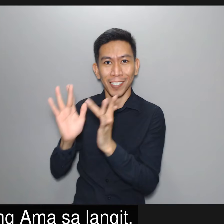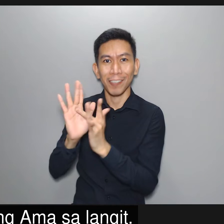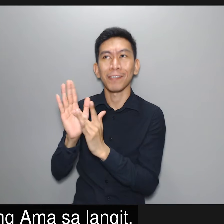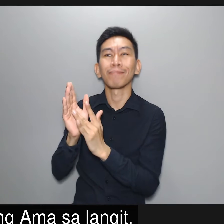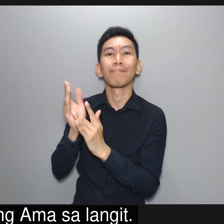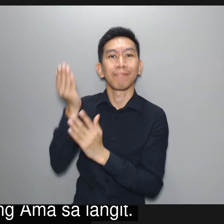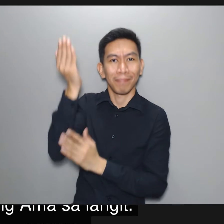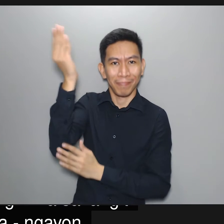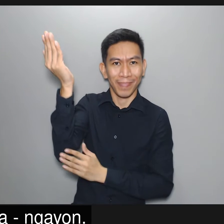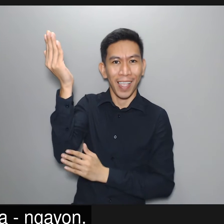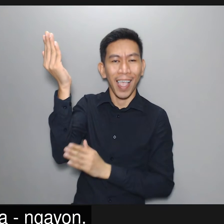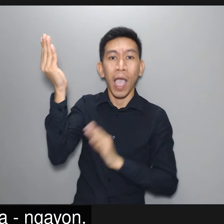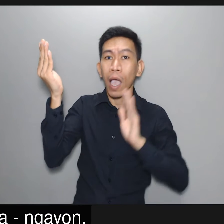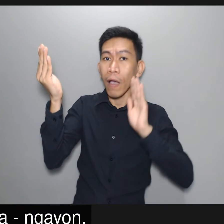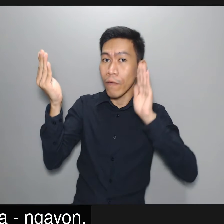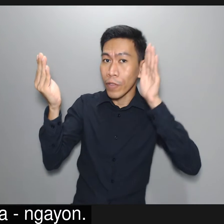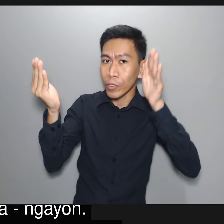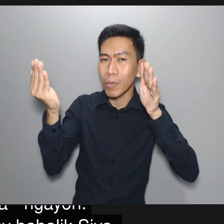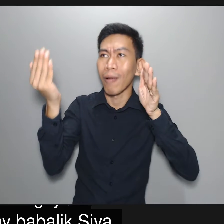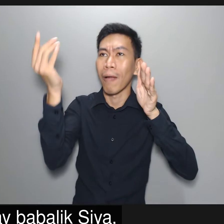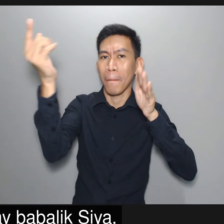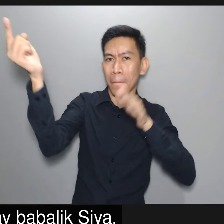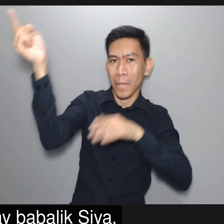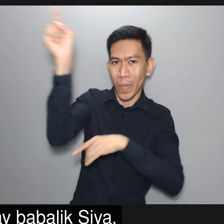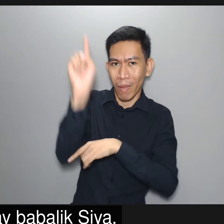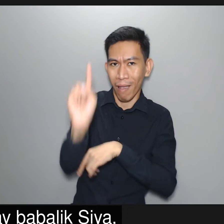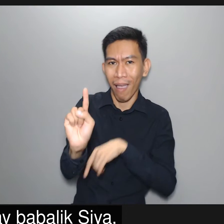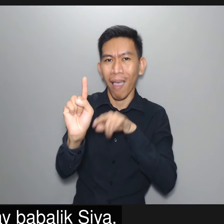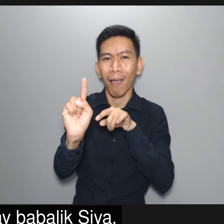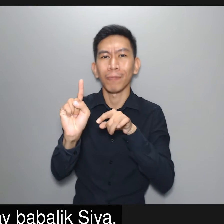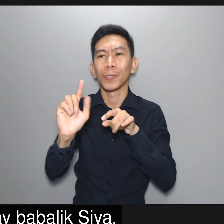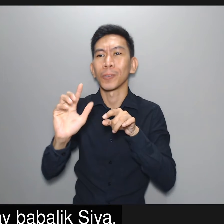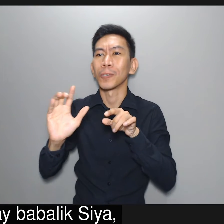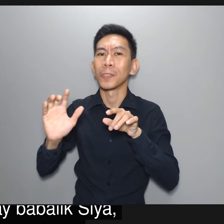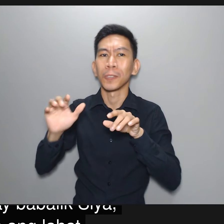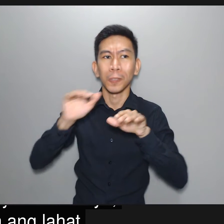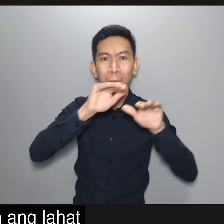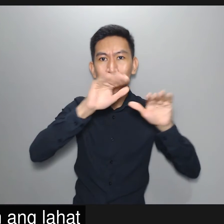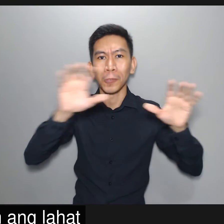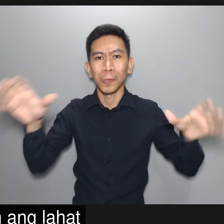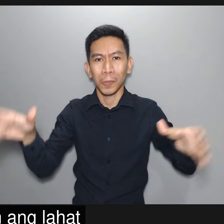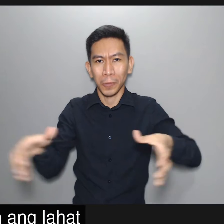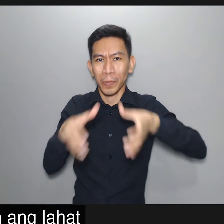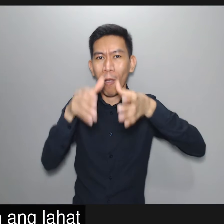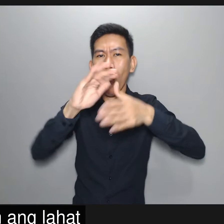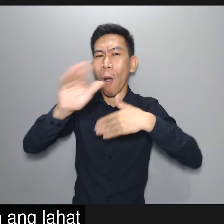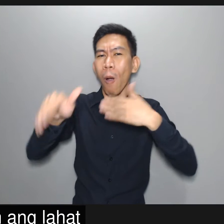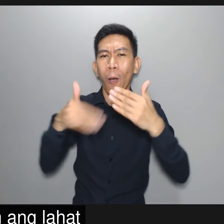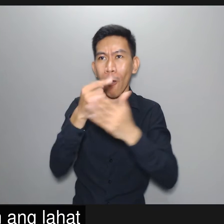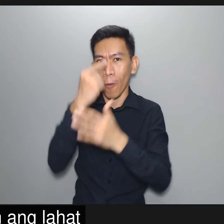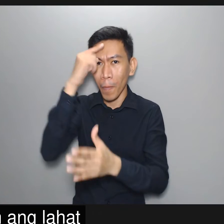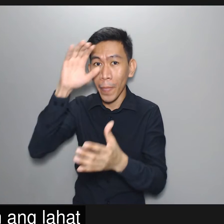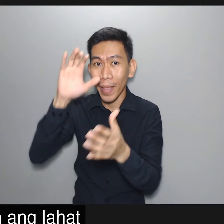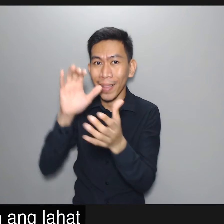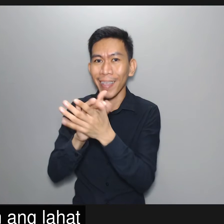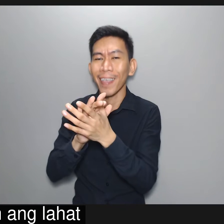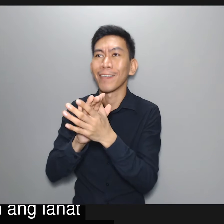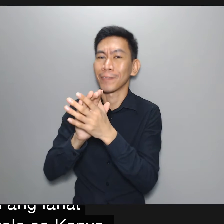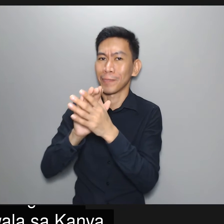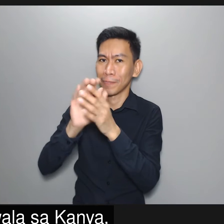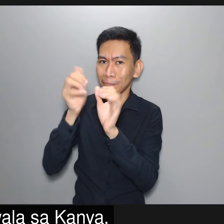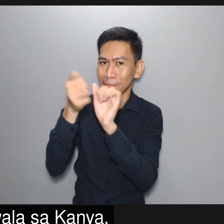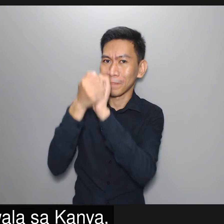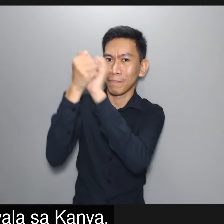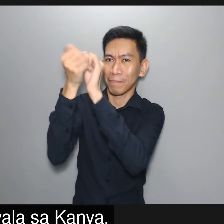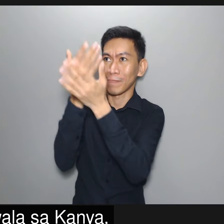ay babalik siya upang kunin ang lahat ng mga nagtitiwala sa kanya upang manirahan sa kapayapaan sa